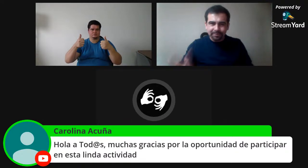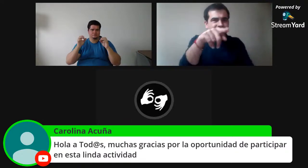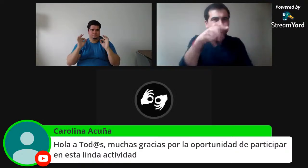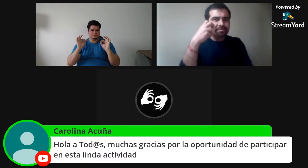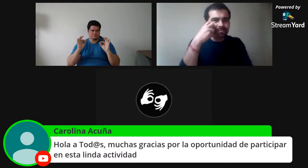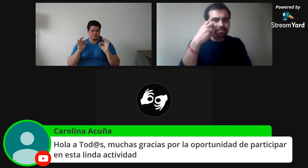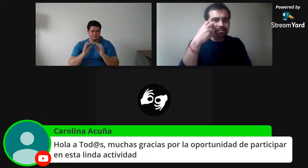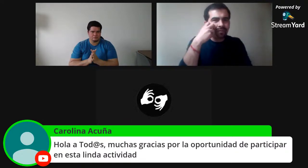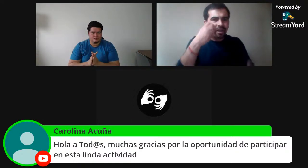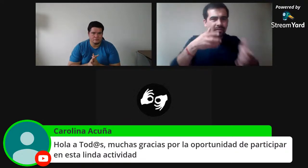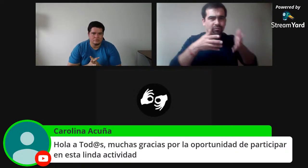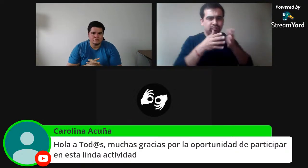difundan.